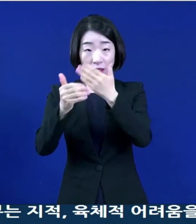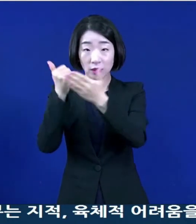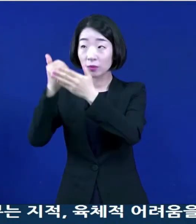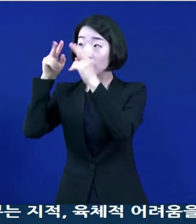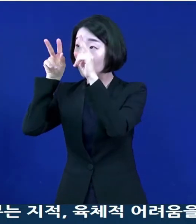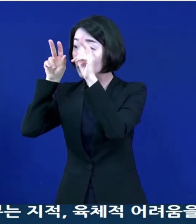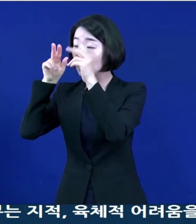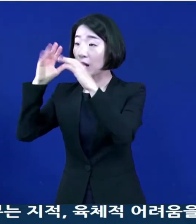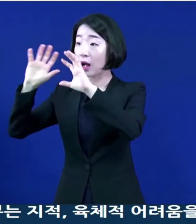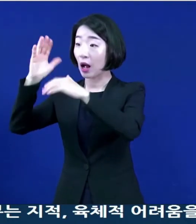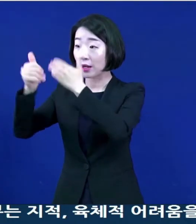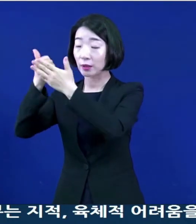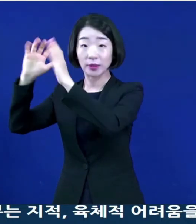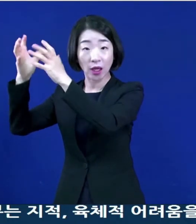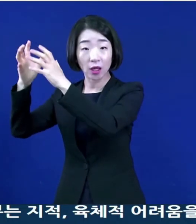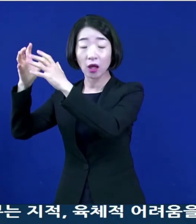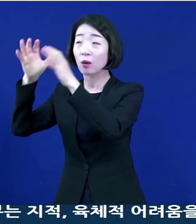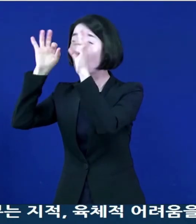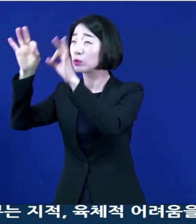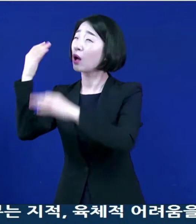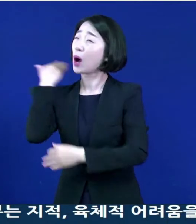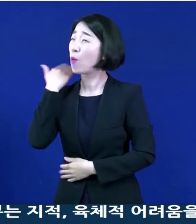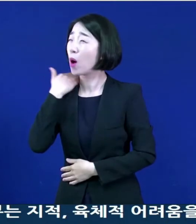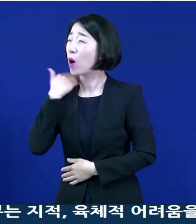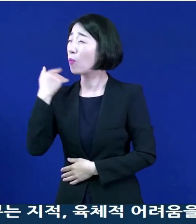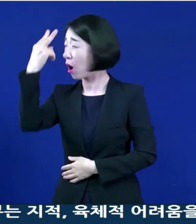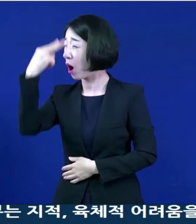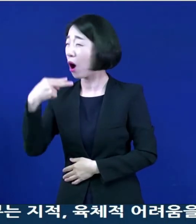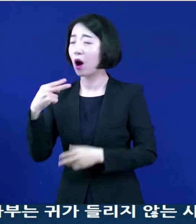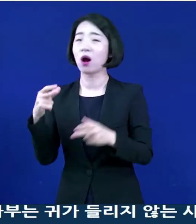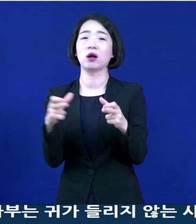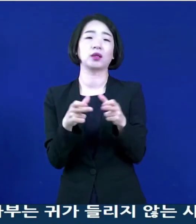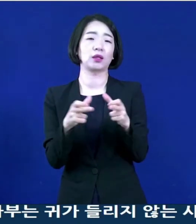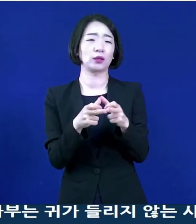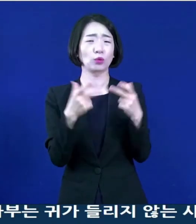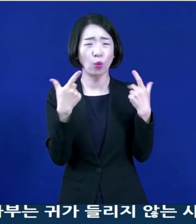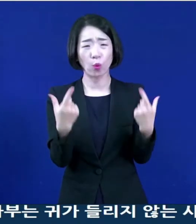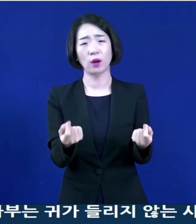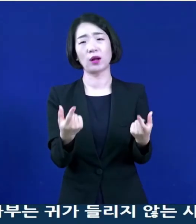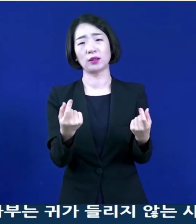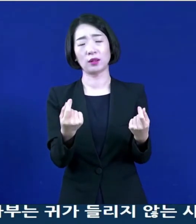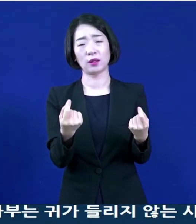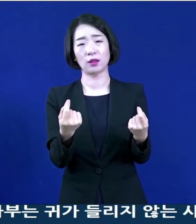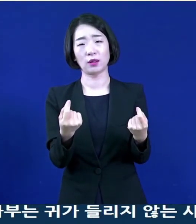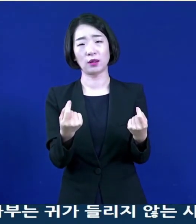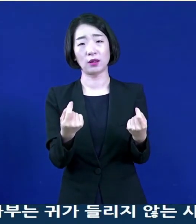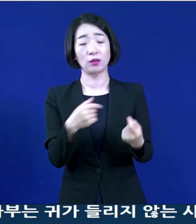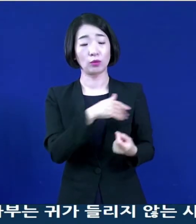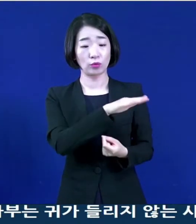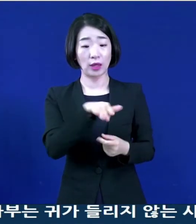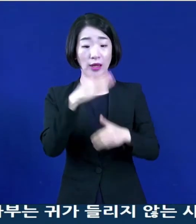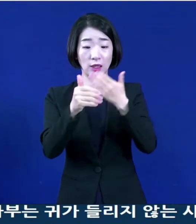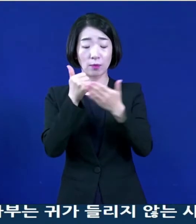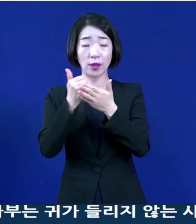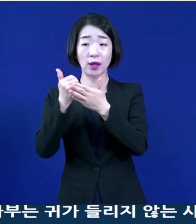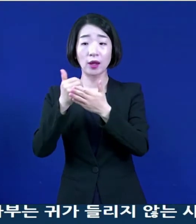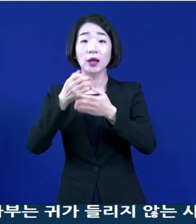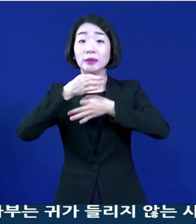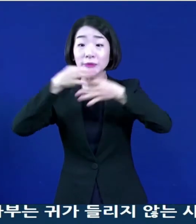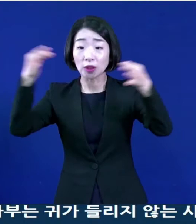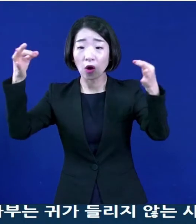깜깜한데 세상 정보에는 아주 밝은 우리의 모습, 이것도 청각장애의 모습이라고 볼 수